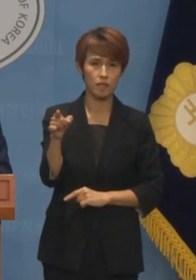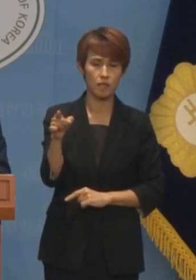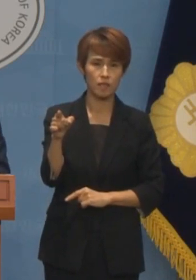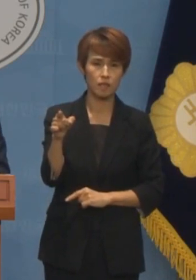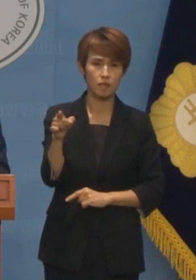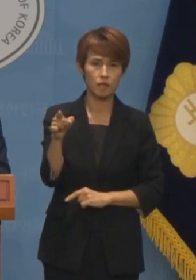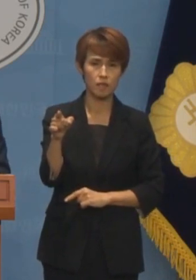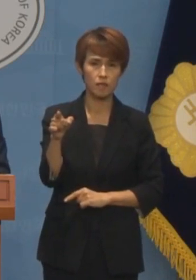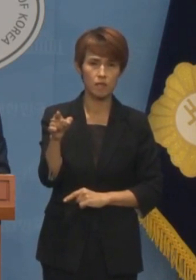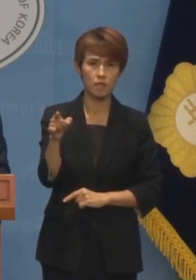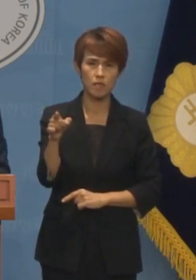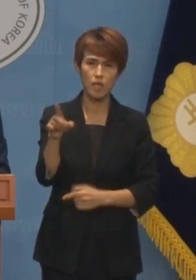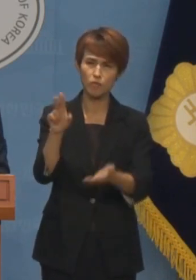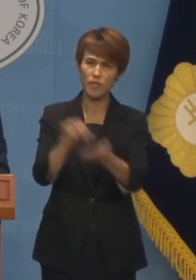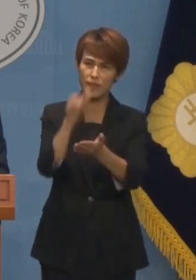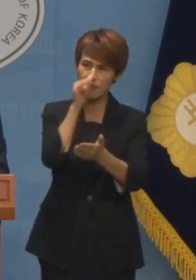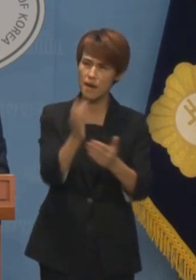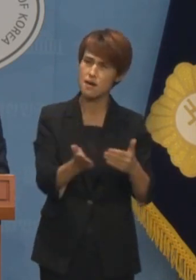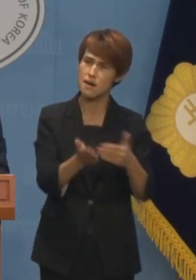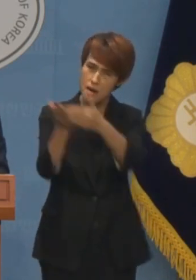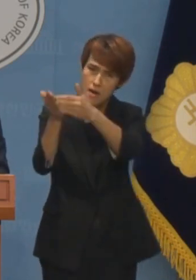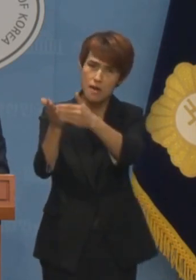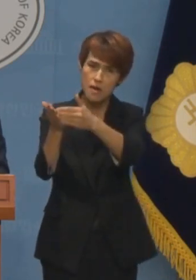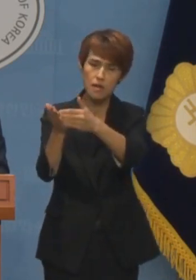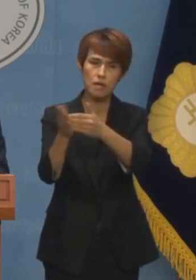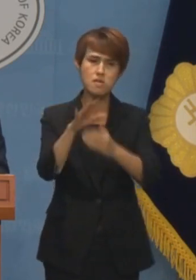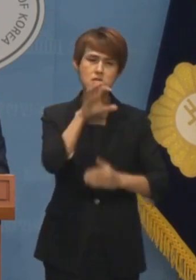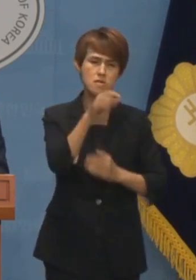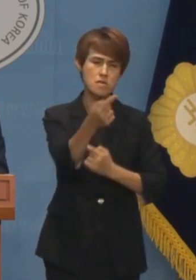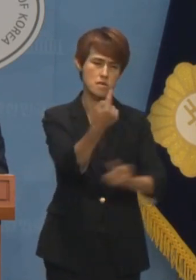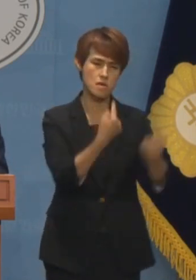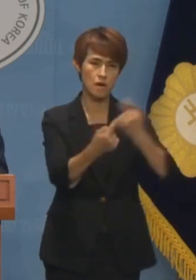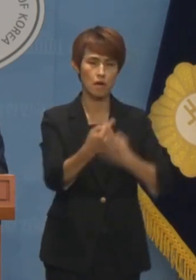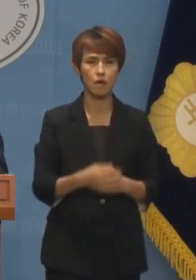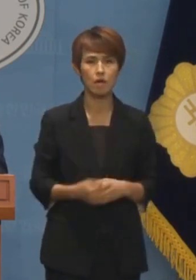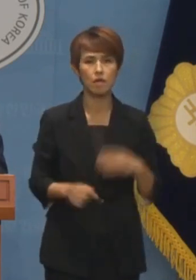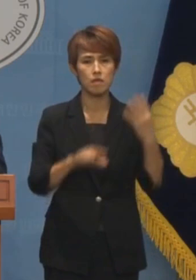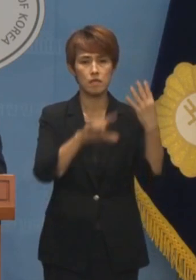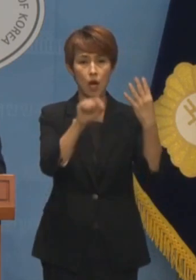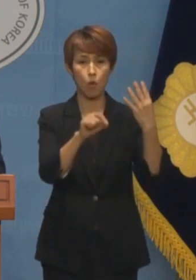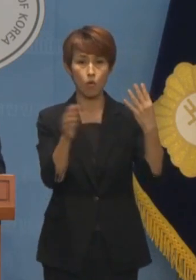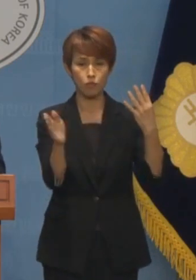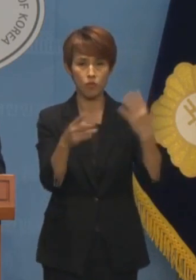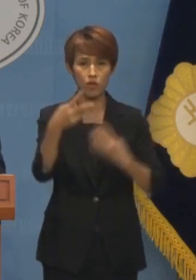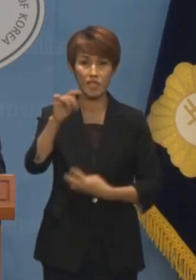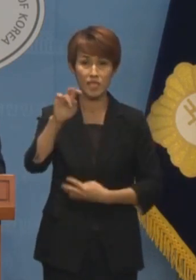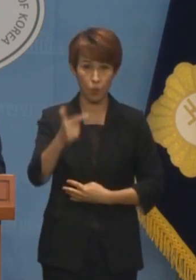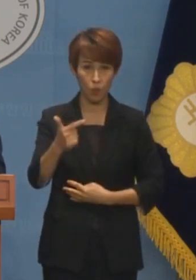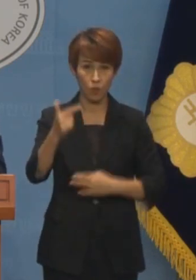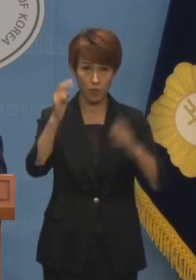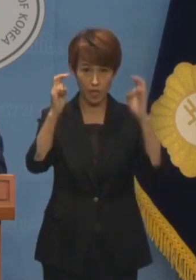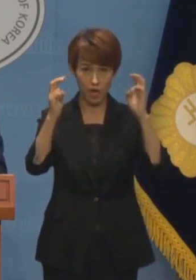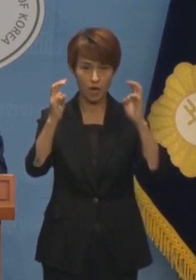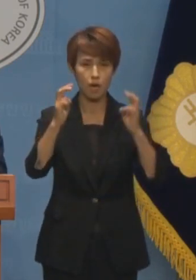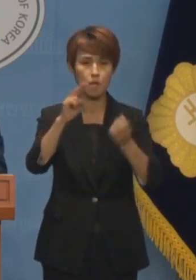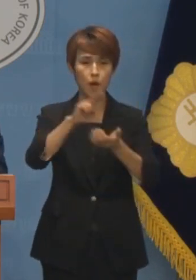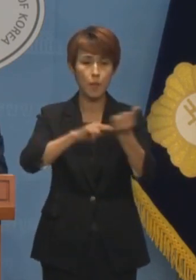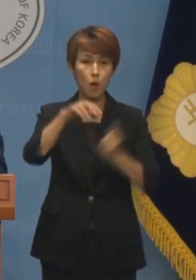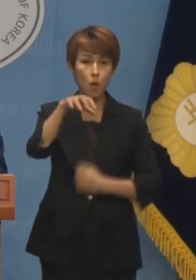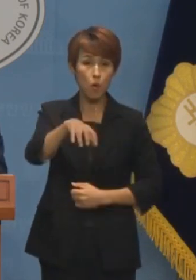SC제일은행을 향한 문제 제기도 속출했습니다. 올해 4월부터 티몬 측은